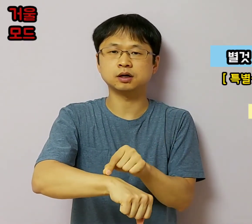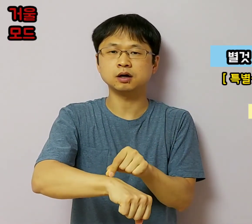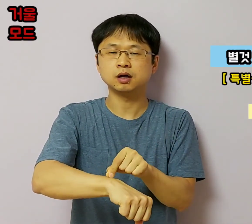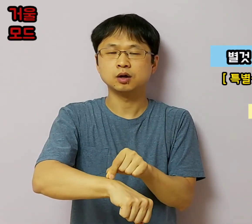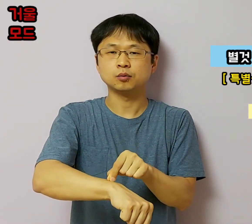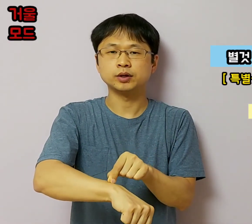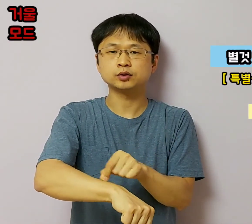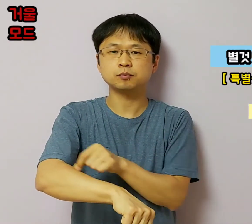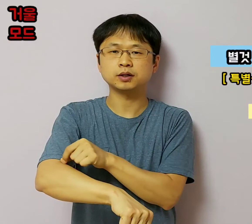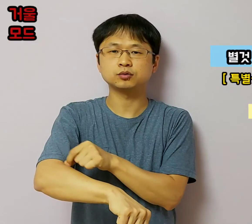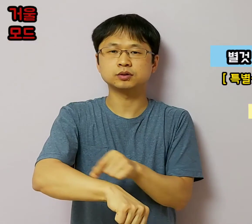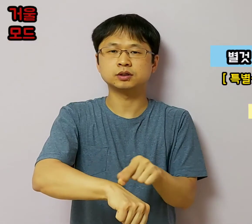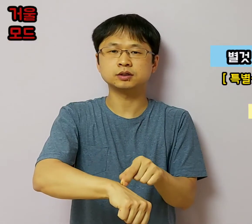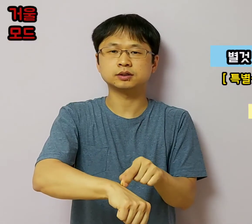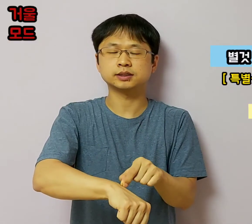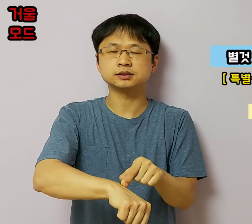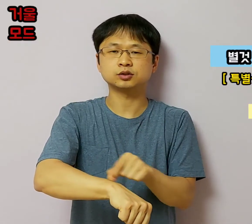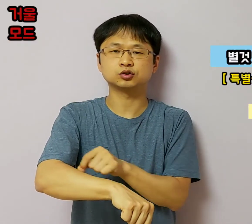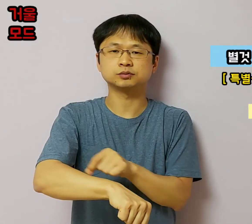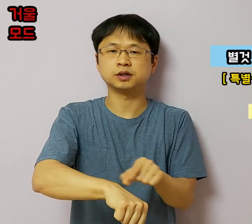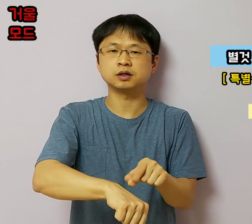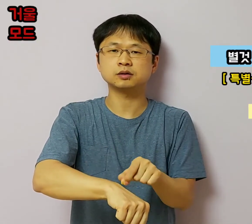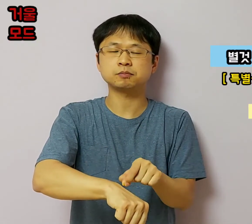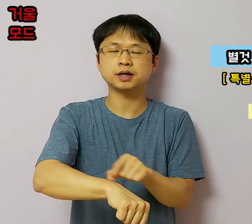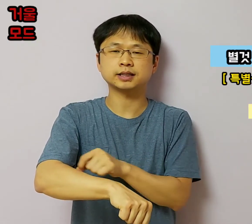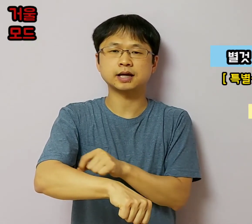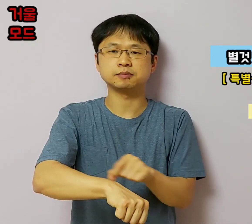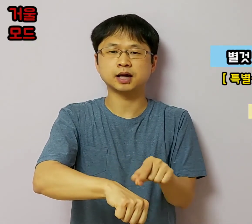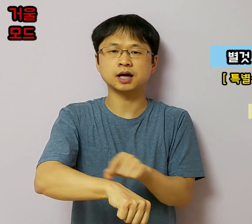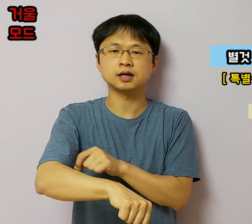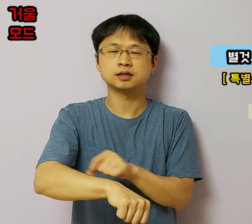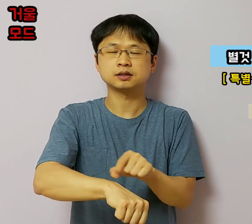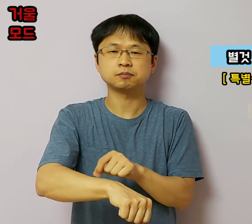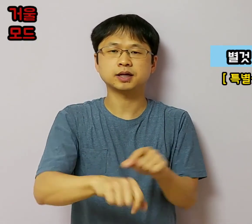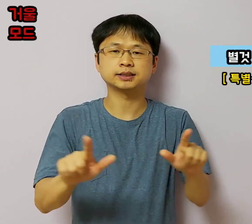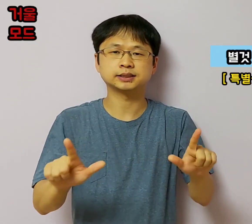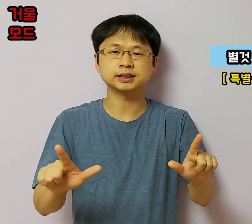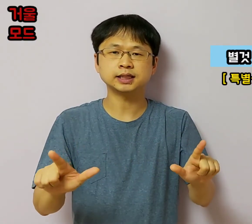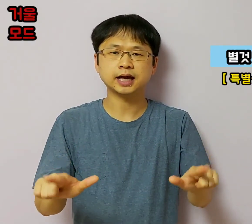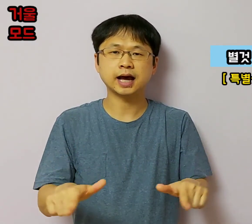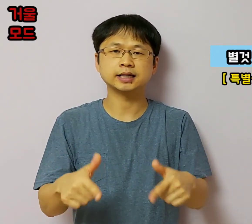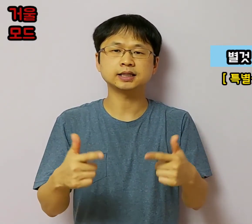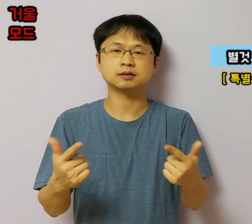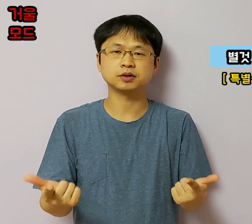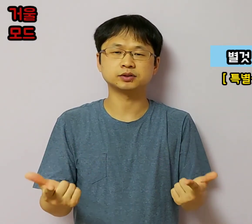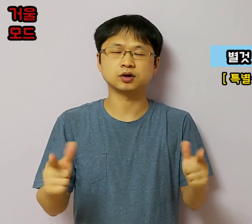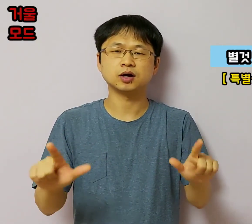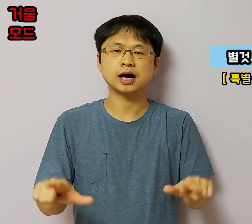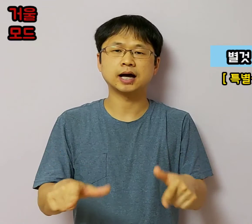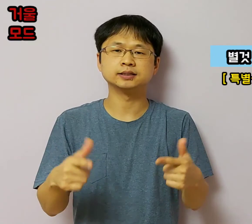붙여서 왼손 팔뚝을 이렇게 스쳐주시면 특별하다입니다. 특별하지 아니다는 배웠죠.